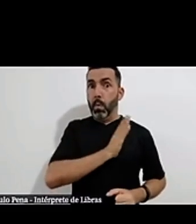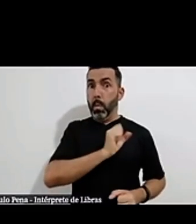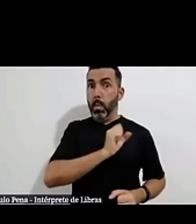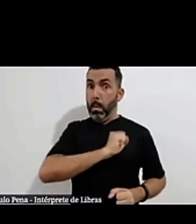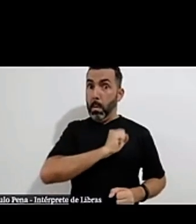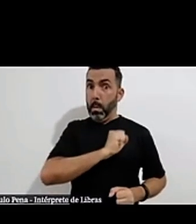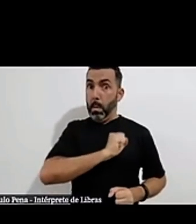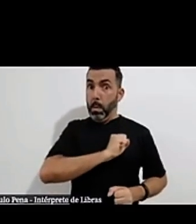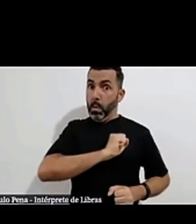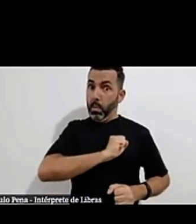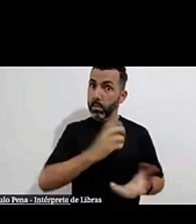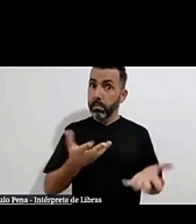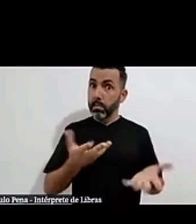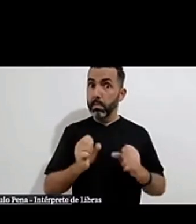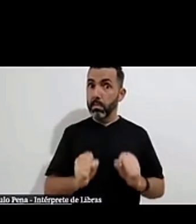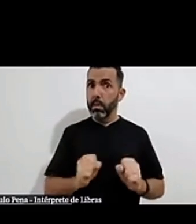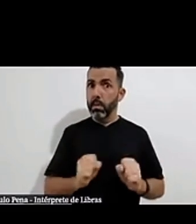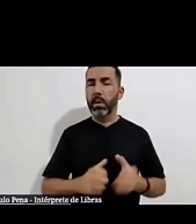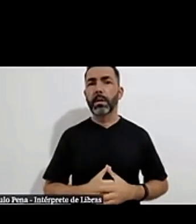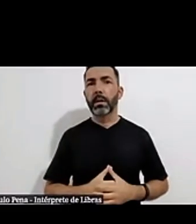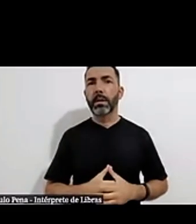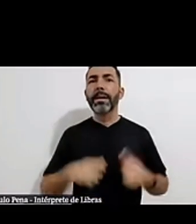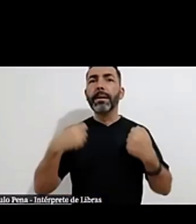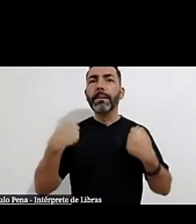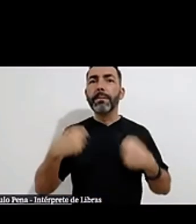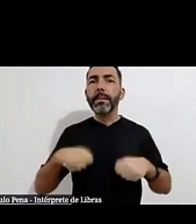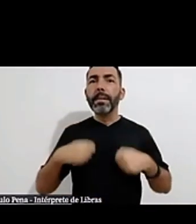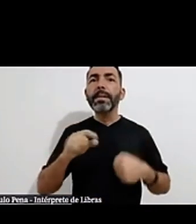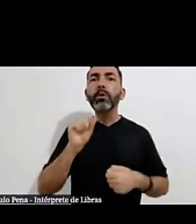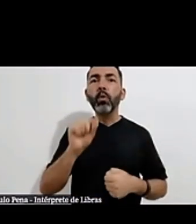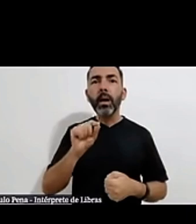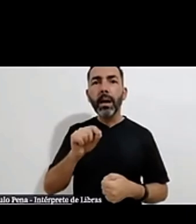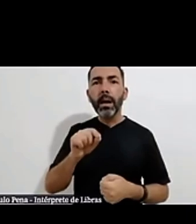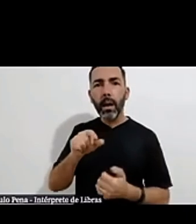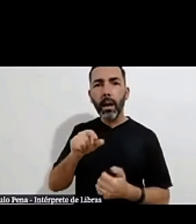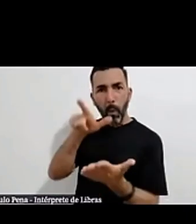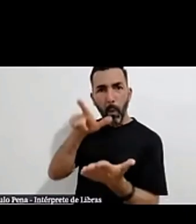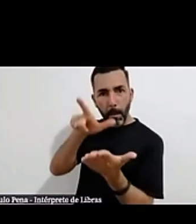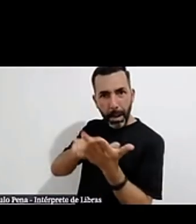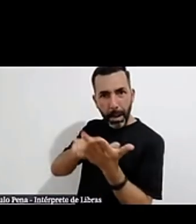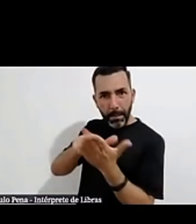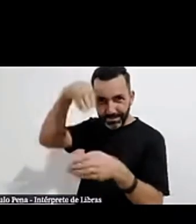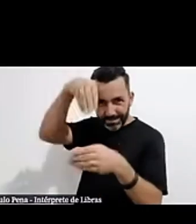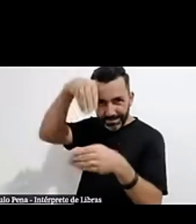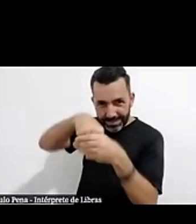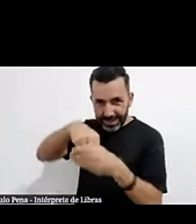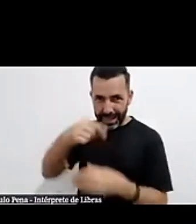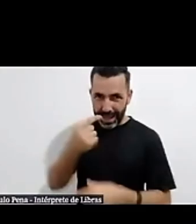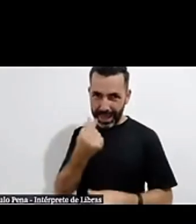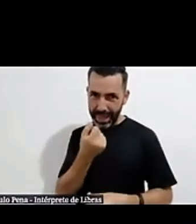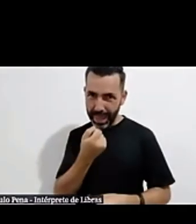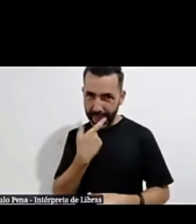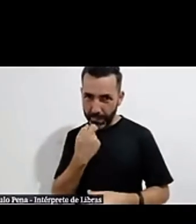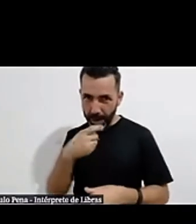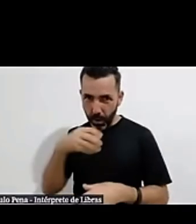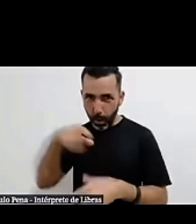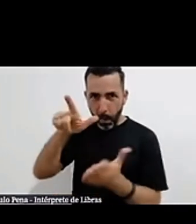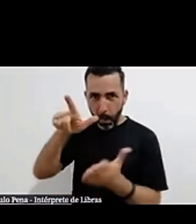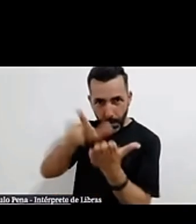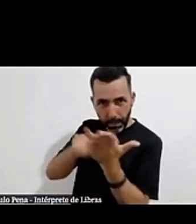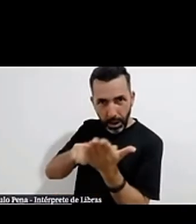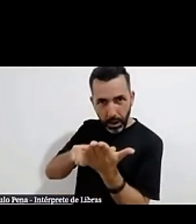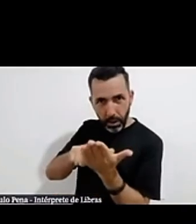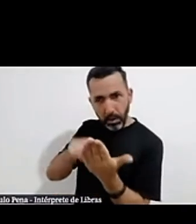é muito importante ler a bula e ler os efeitos colaterais. Você pode estar tendo arritmia por